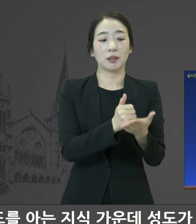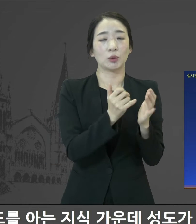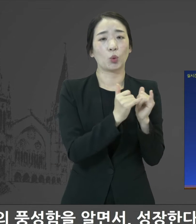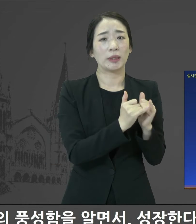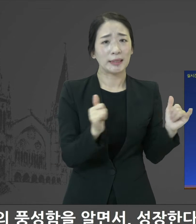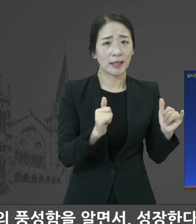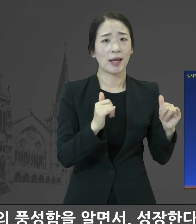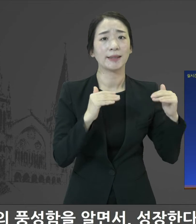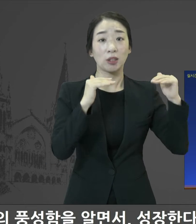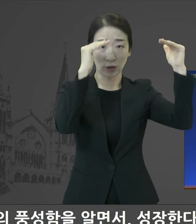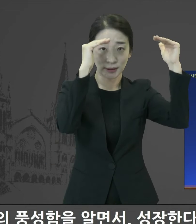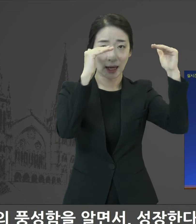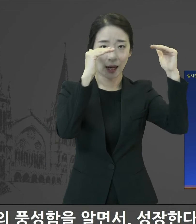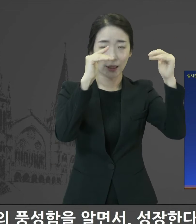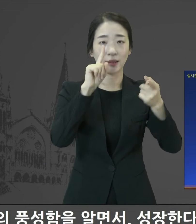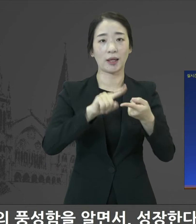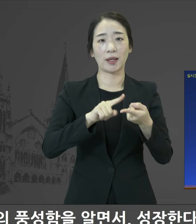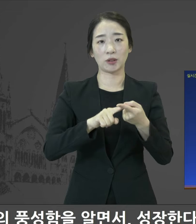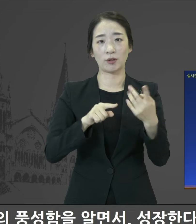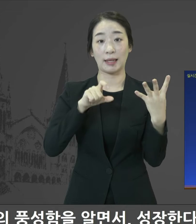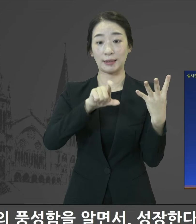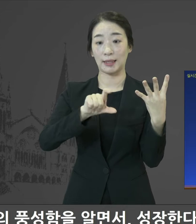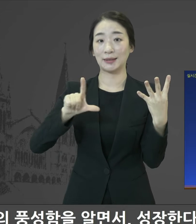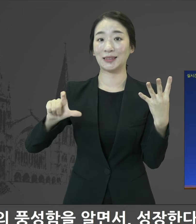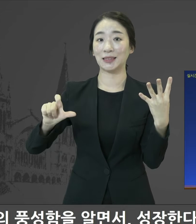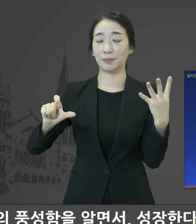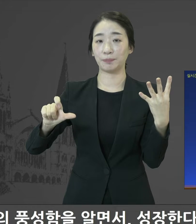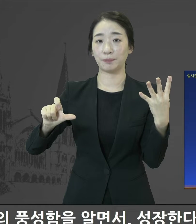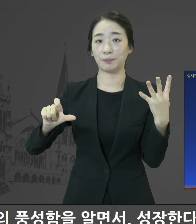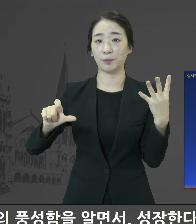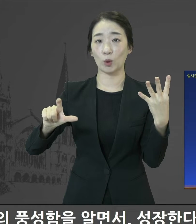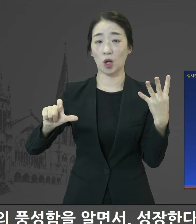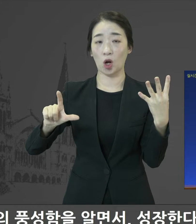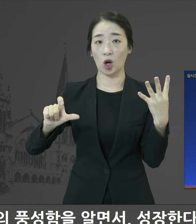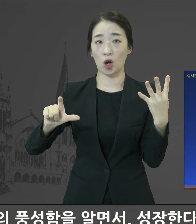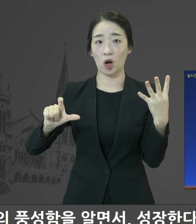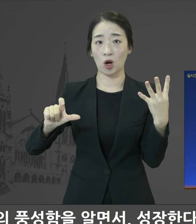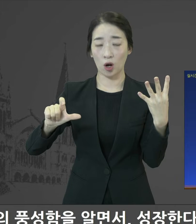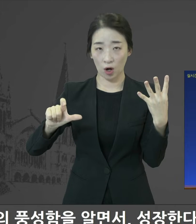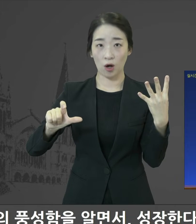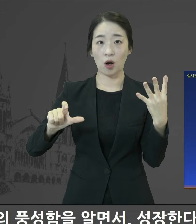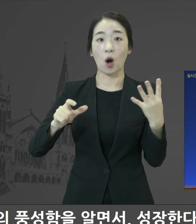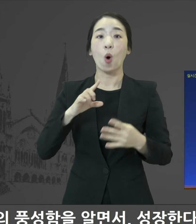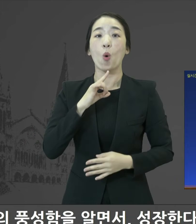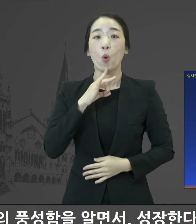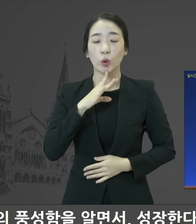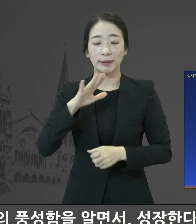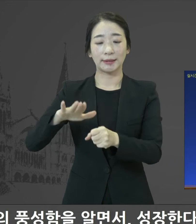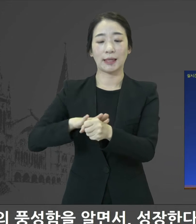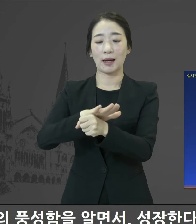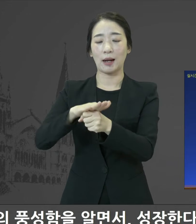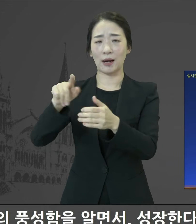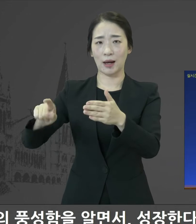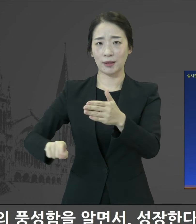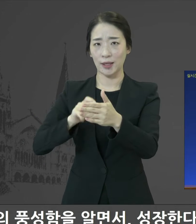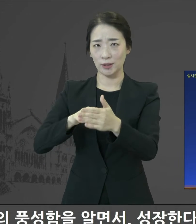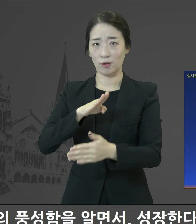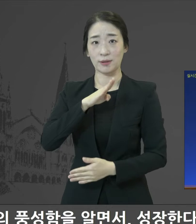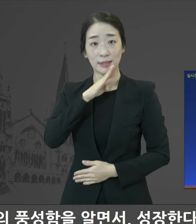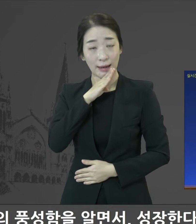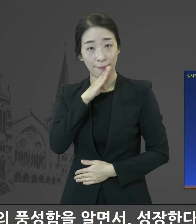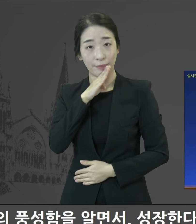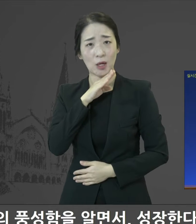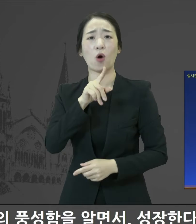4장 15절로 이동해 보시면 오직 사랑 안에서 참된 것을